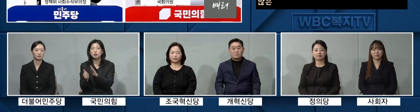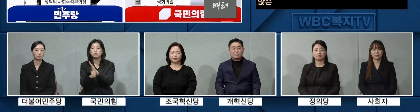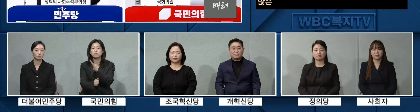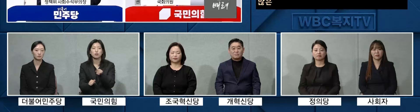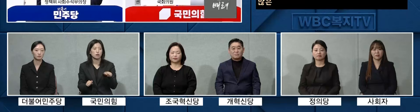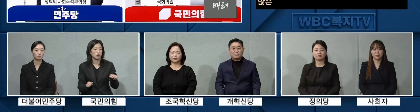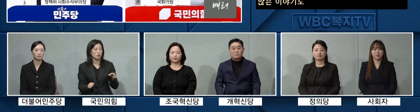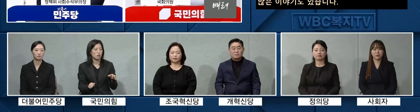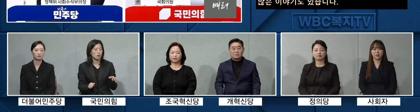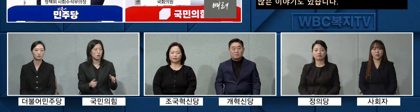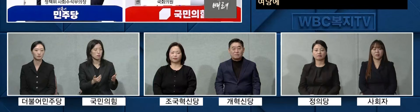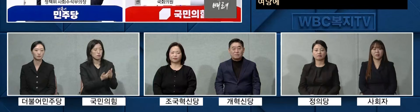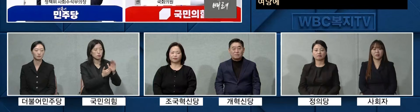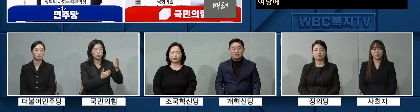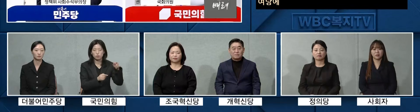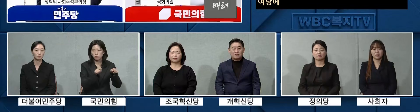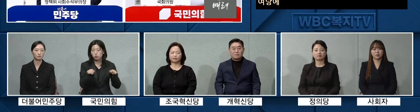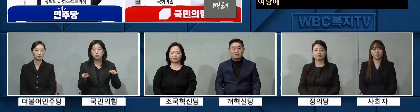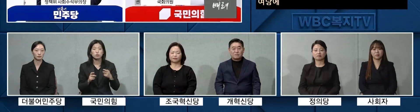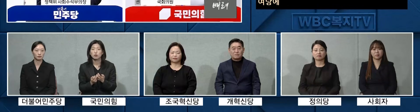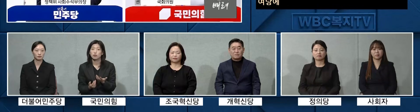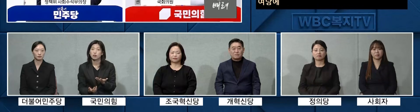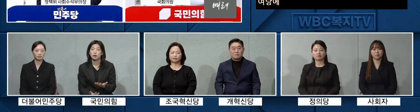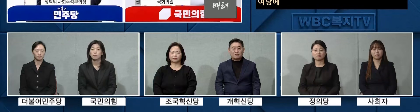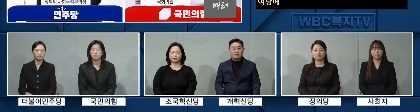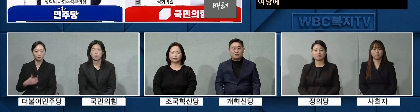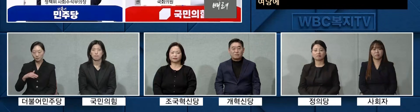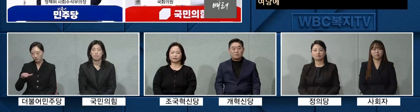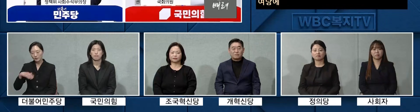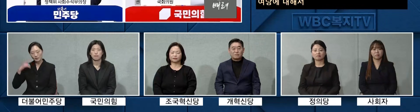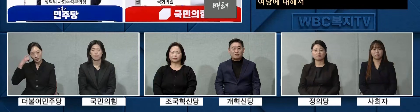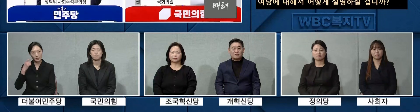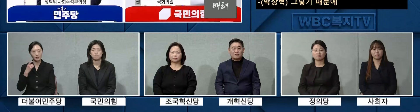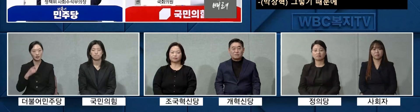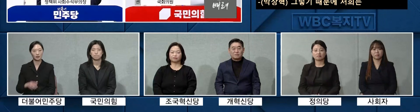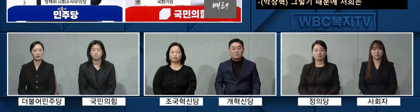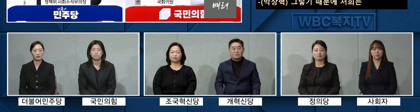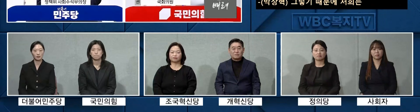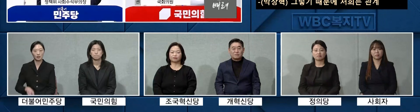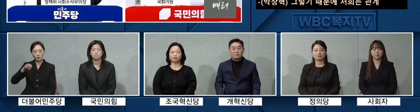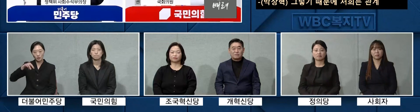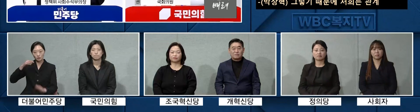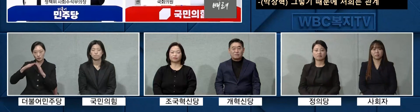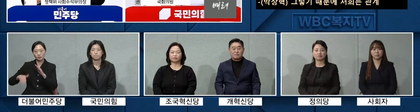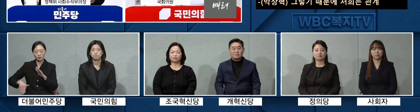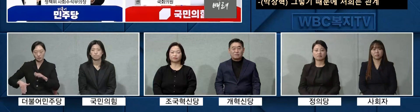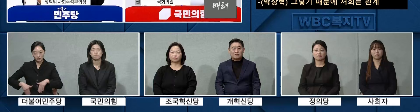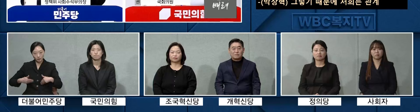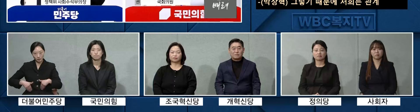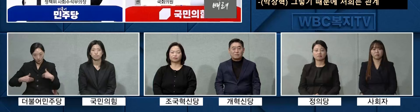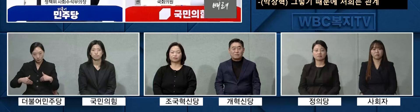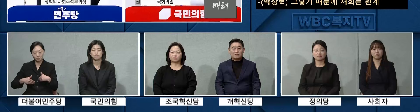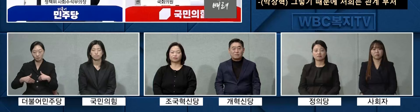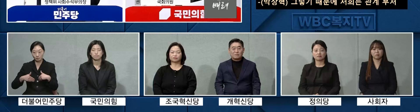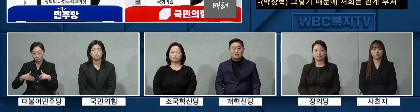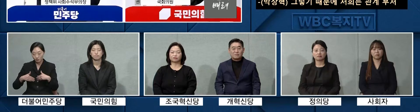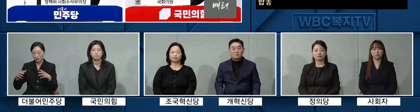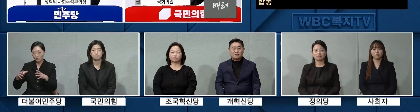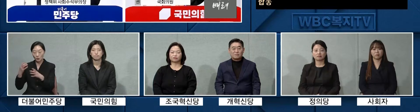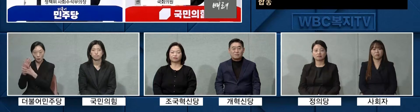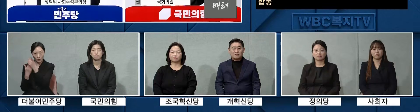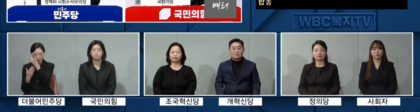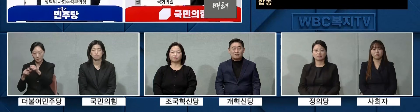것입니까? 그렇기 때문에 저희들은 관계부처 합동 통합지방 정부재정지원 TF를 구성해서